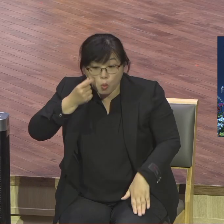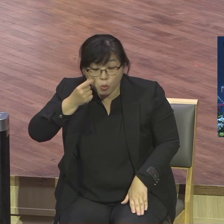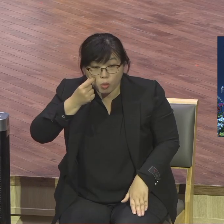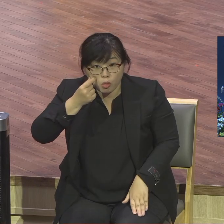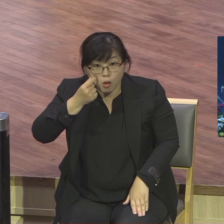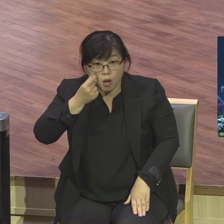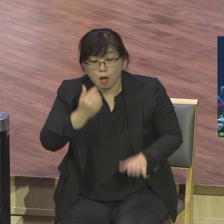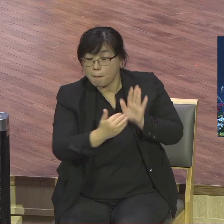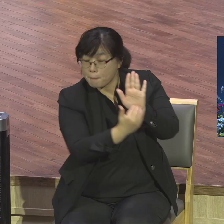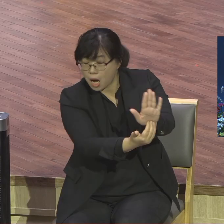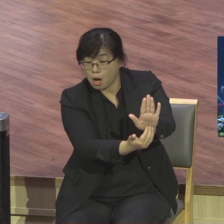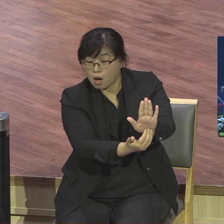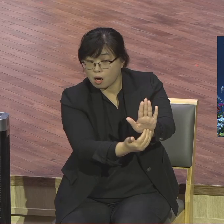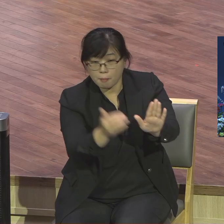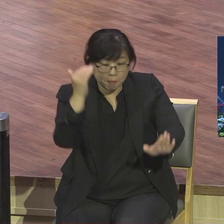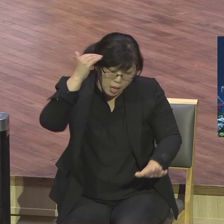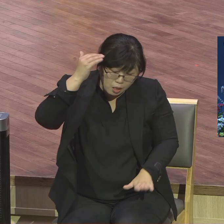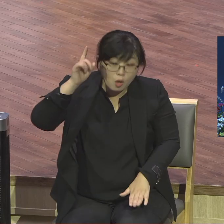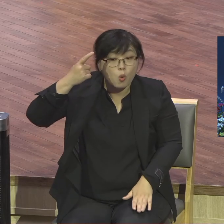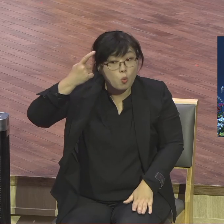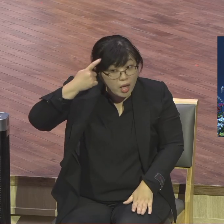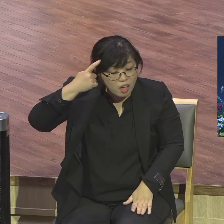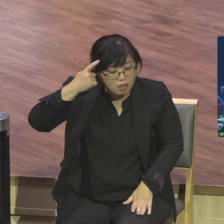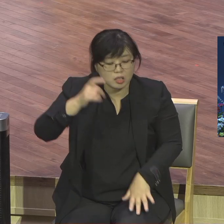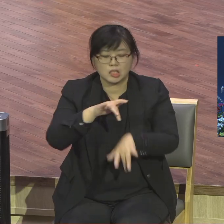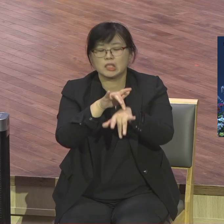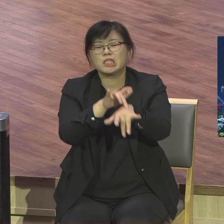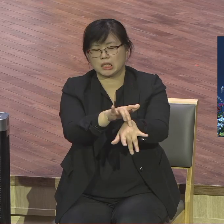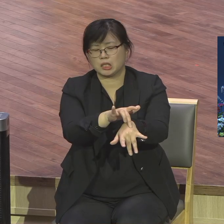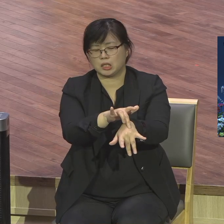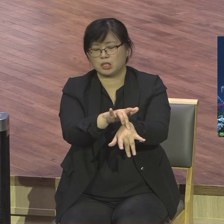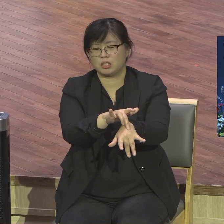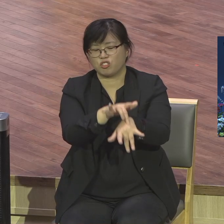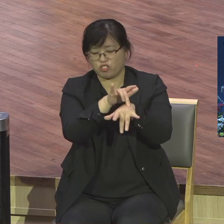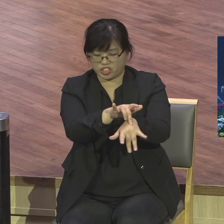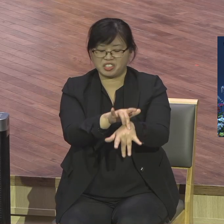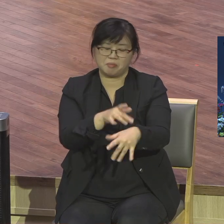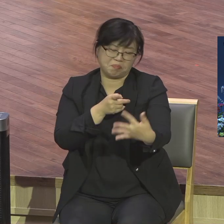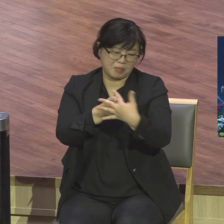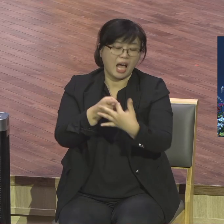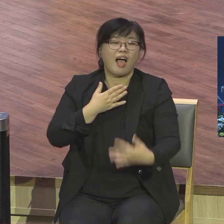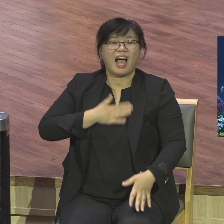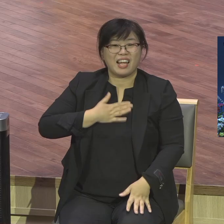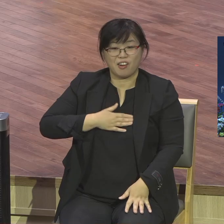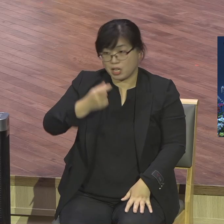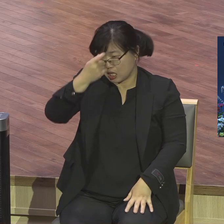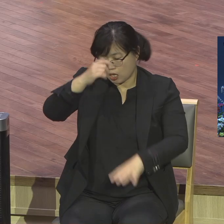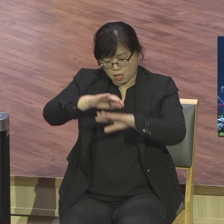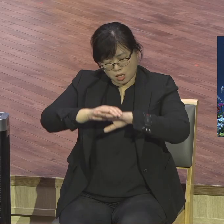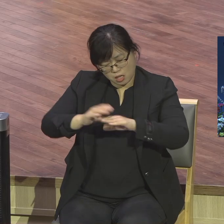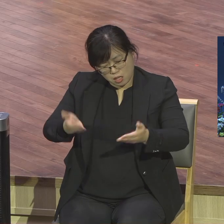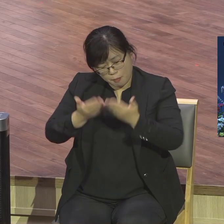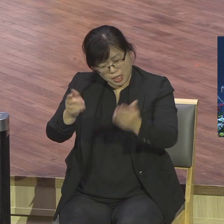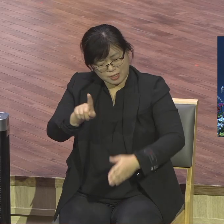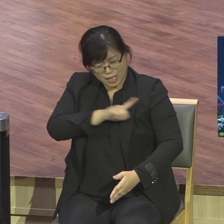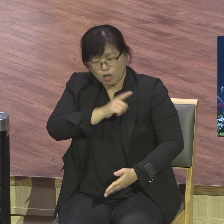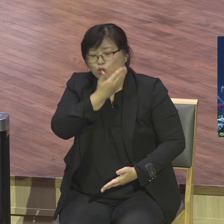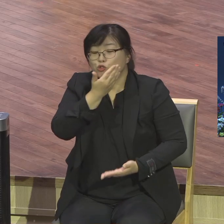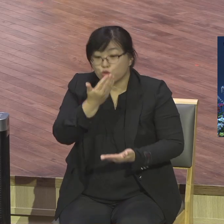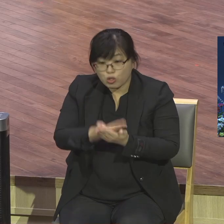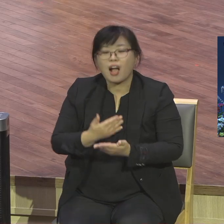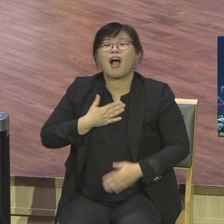예배가 얼마나 영광스러운 자리인지를 모르기 때문에 예배를 못 드립니다 그래서 믿음 없는 사람들은요